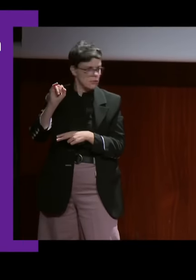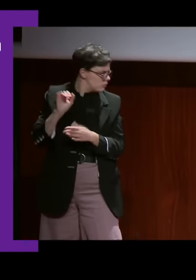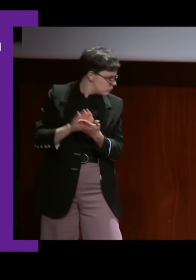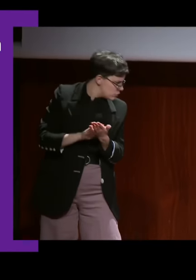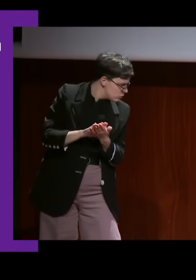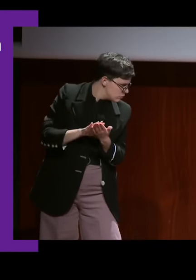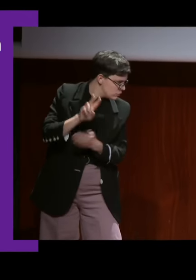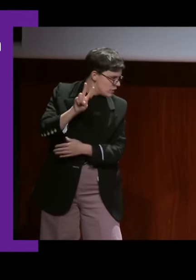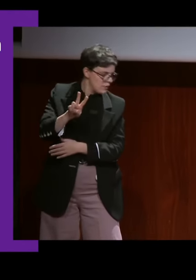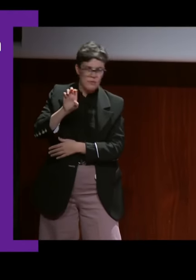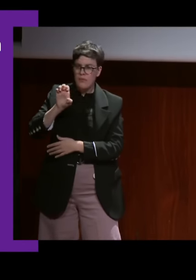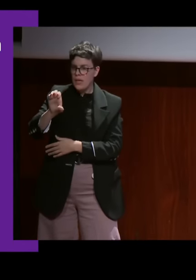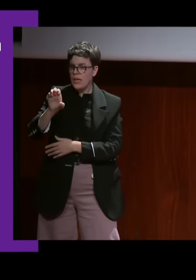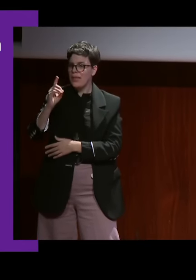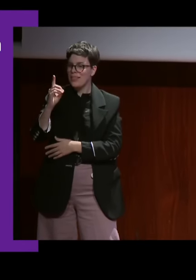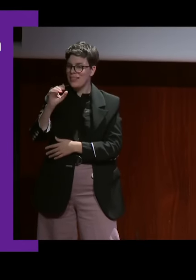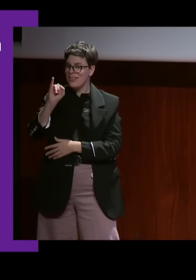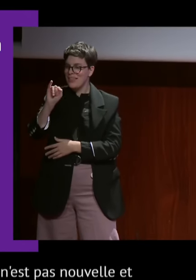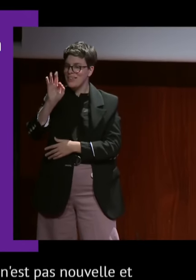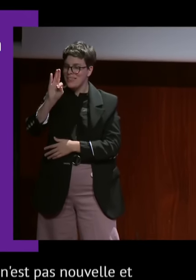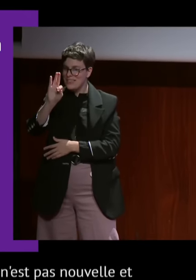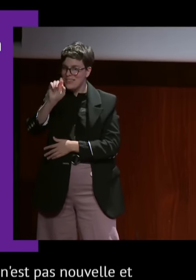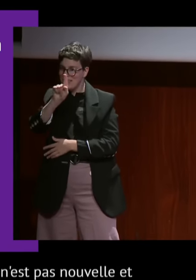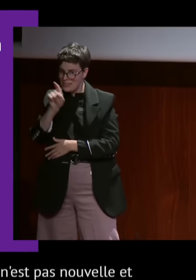s'appelle Weditz.